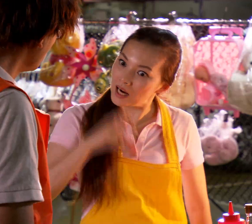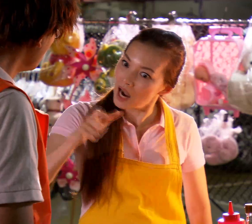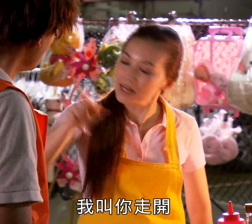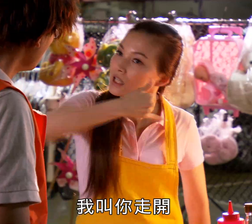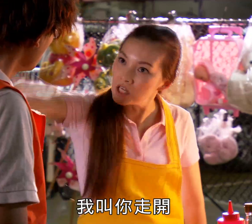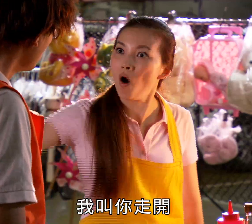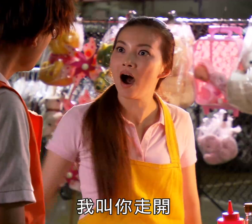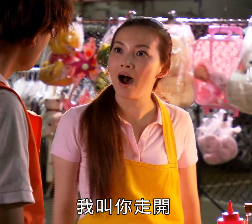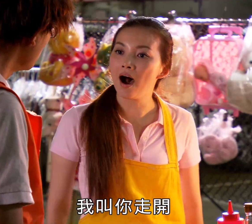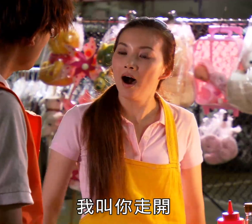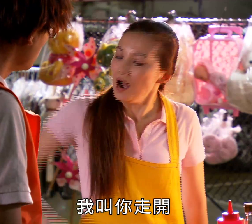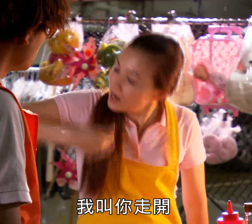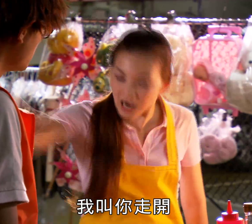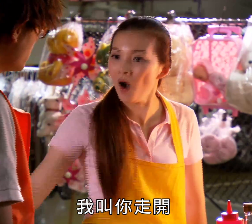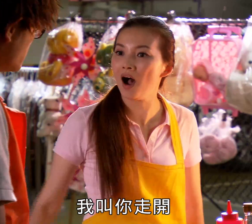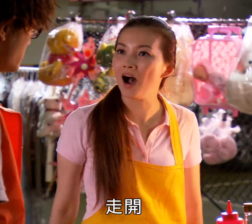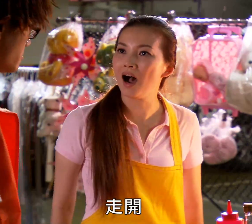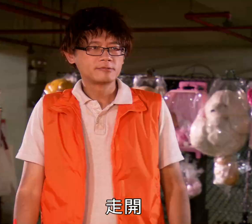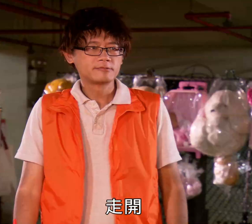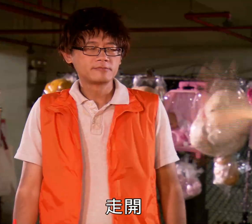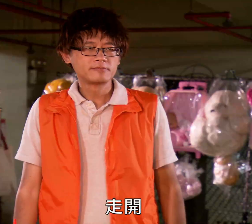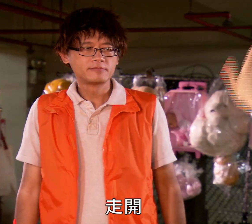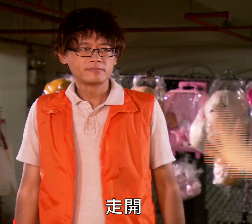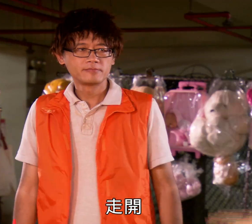我 叫你走开，走开！